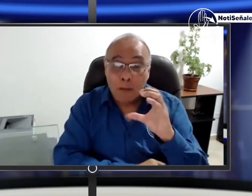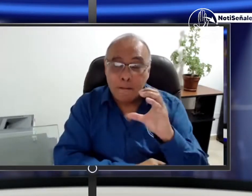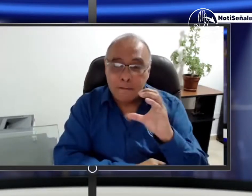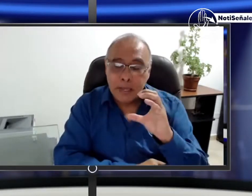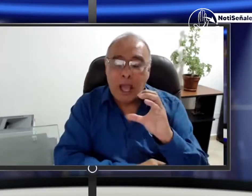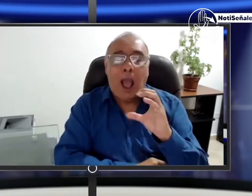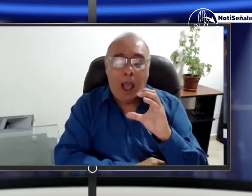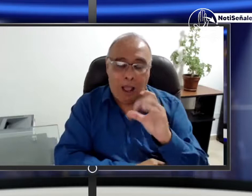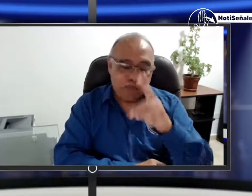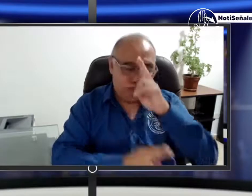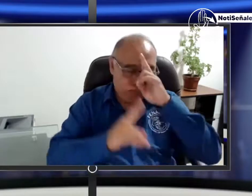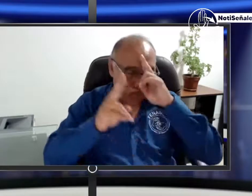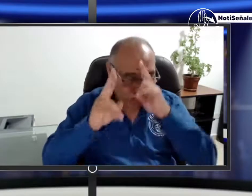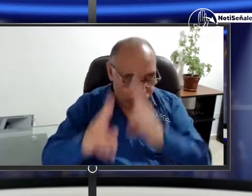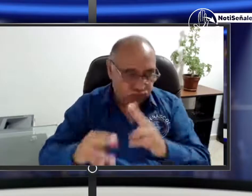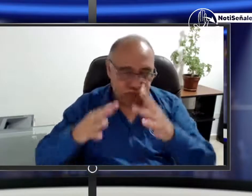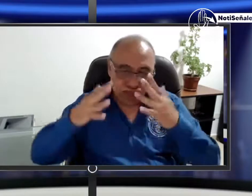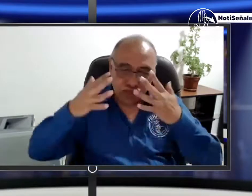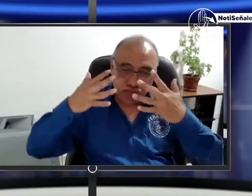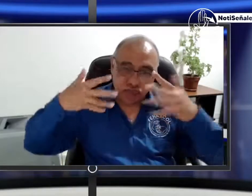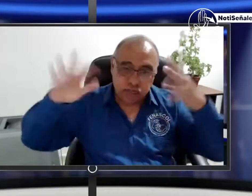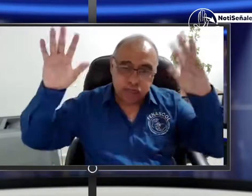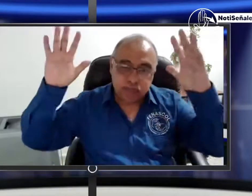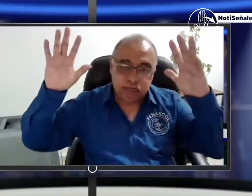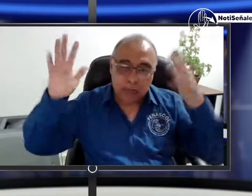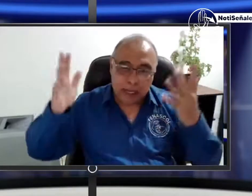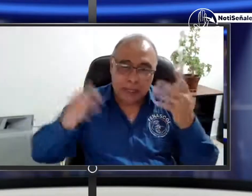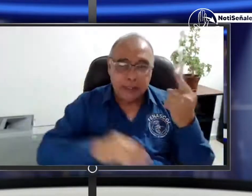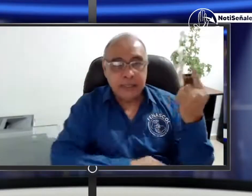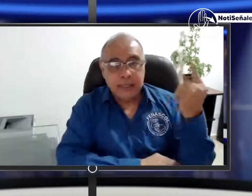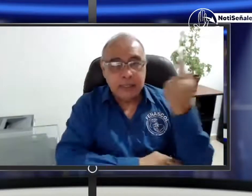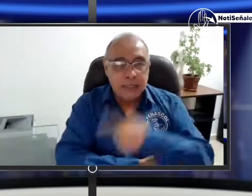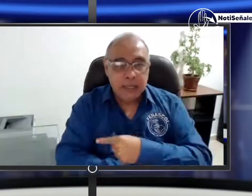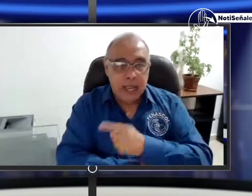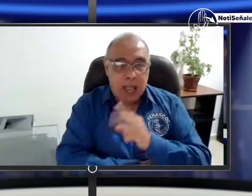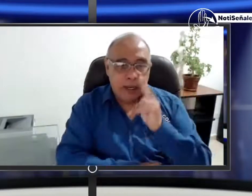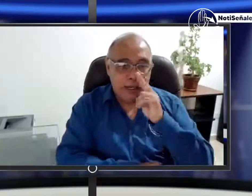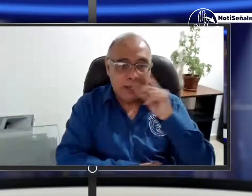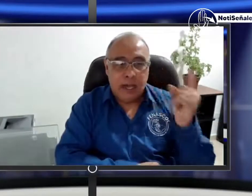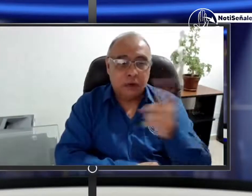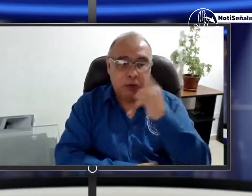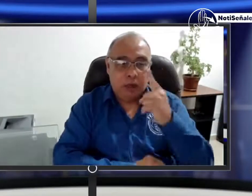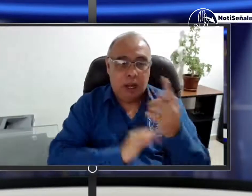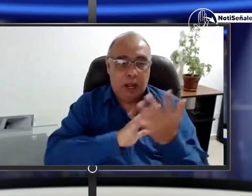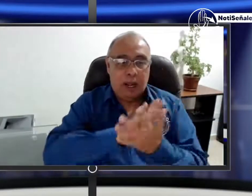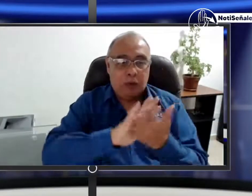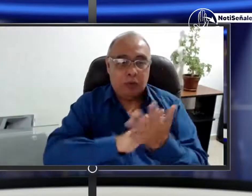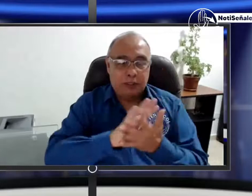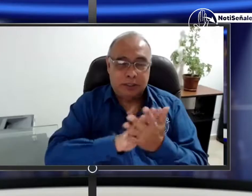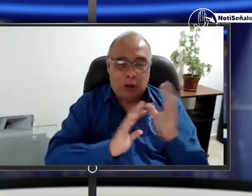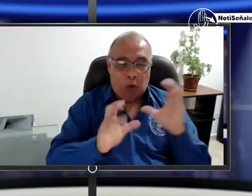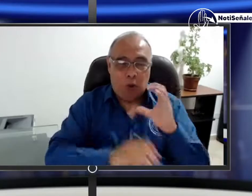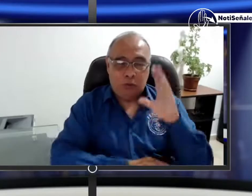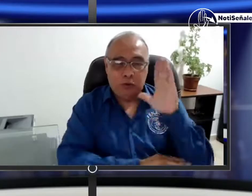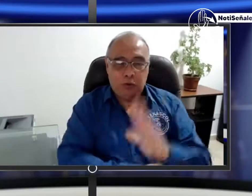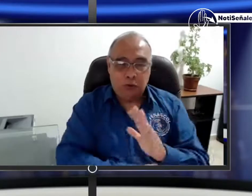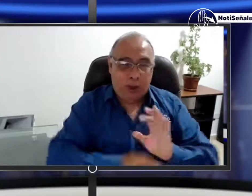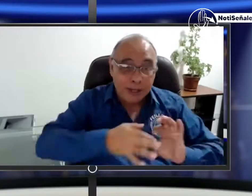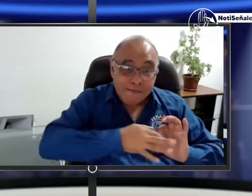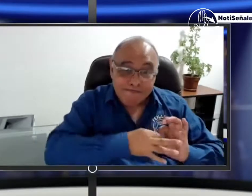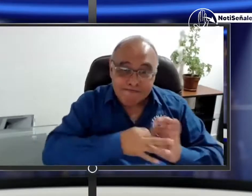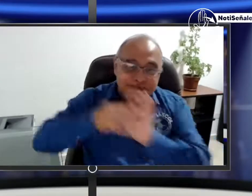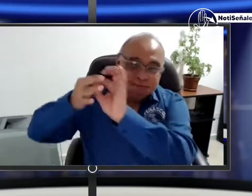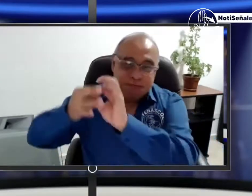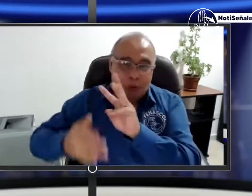menciona que colombia debe conmemorar respetar